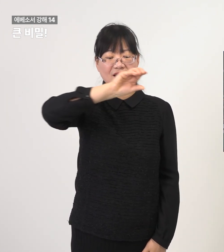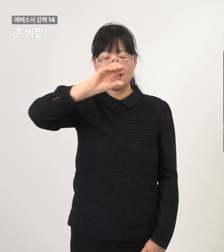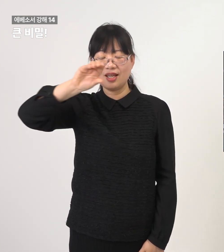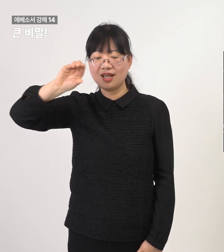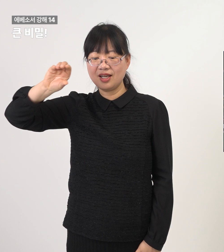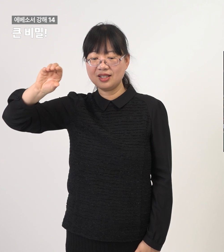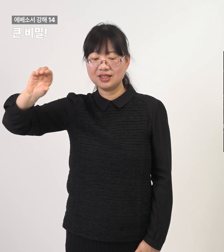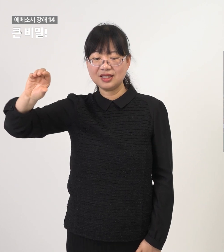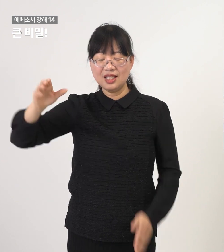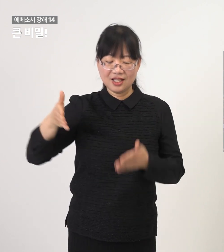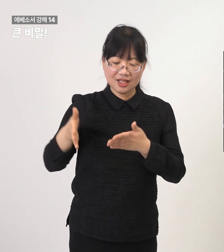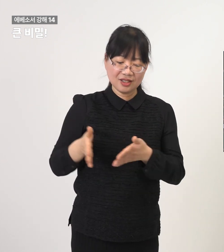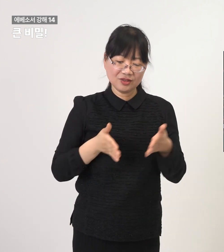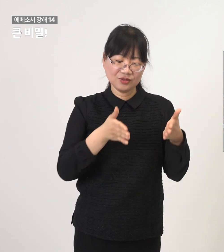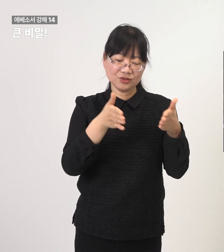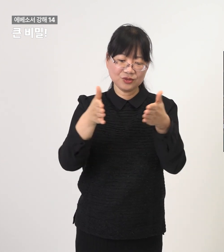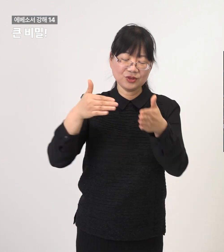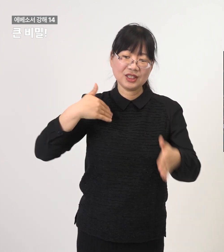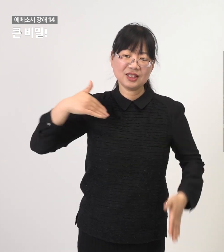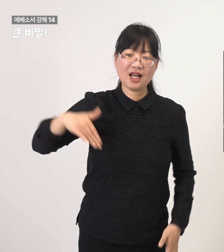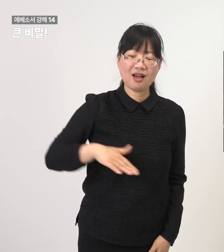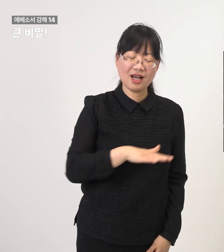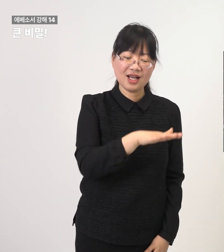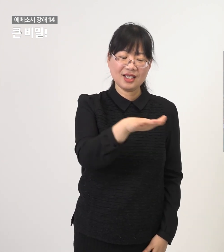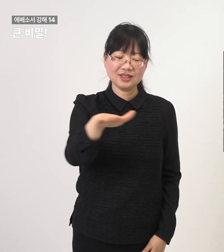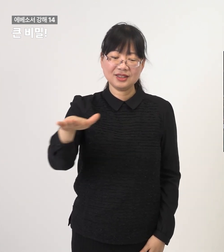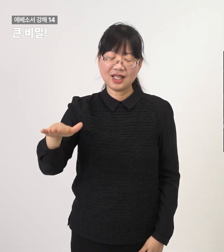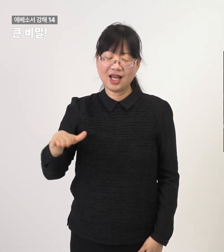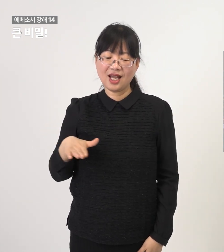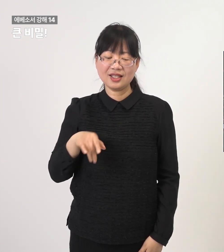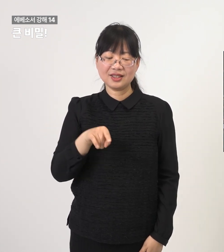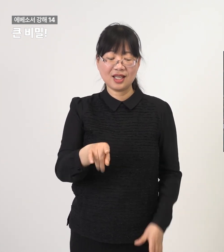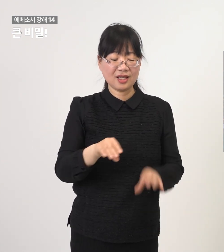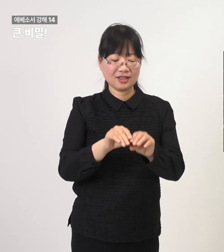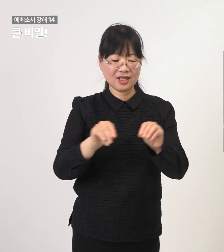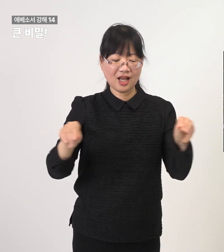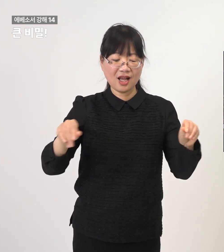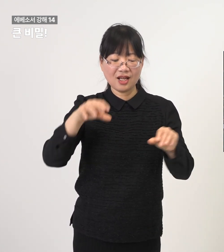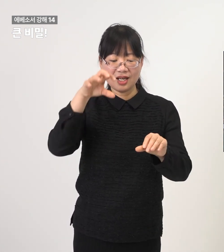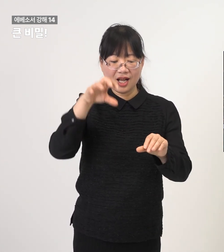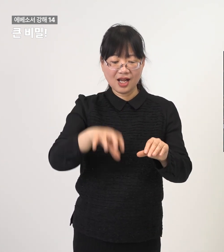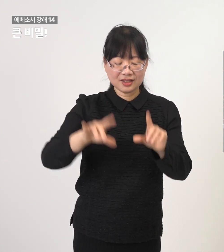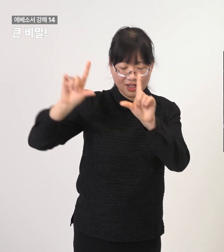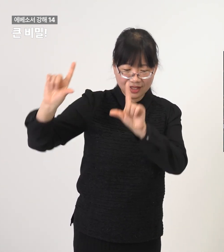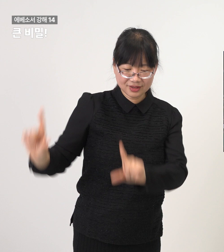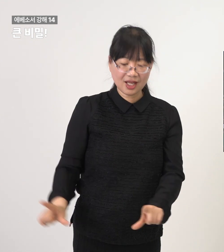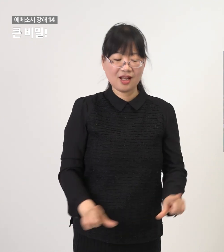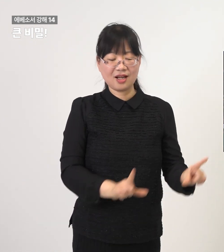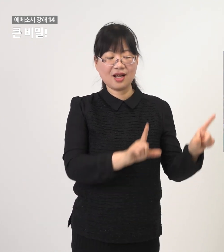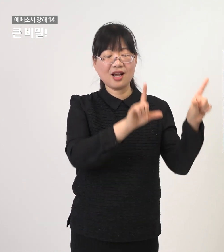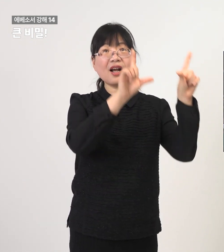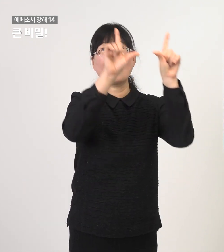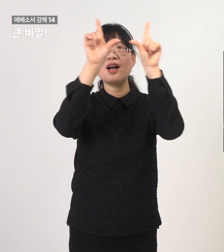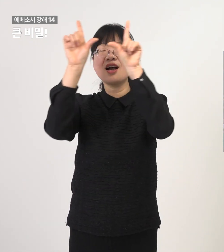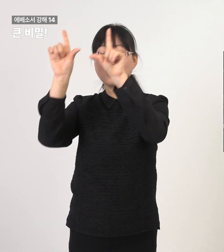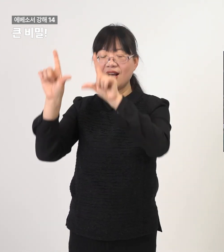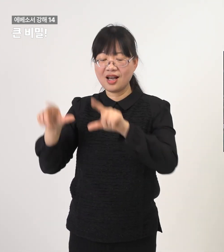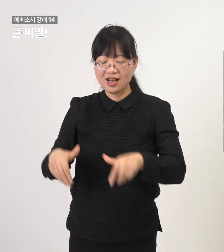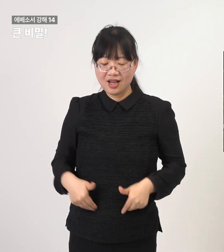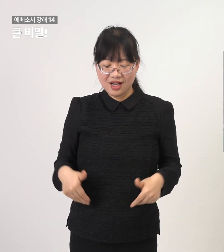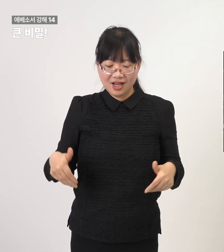십자가의 길 우리가 이 땅에 살아간